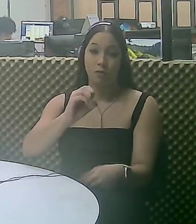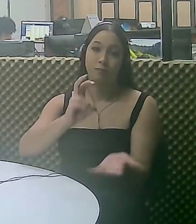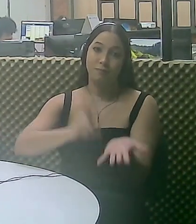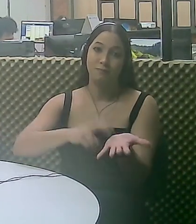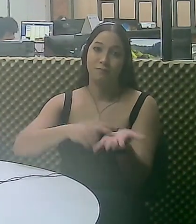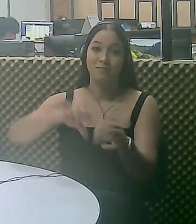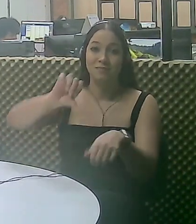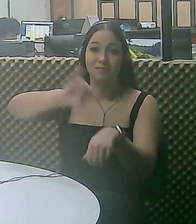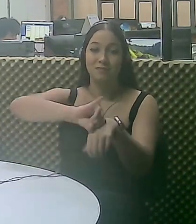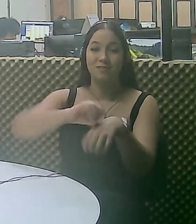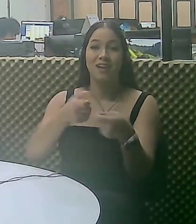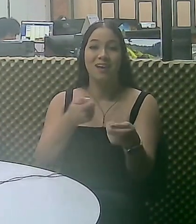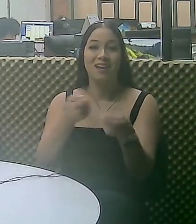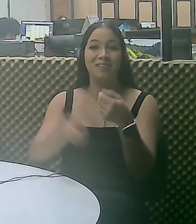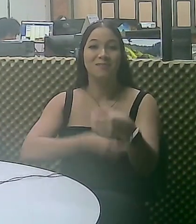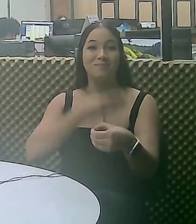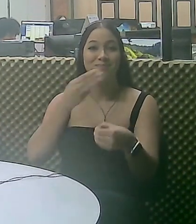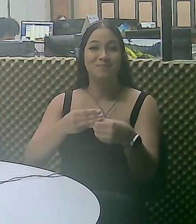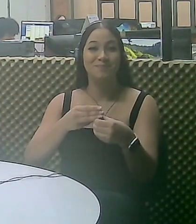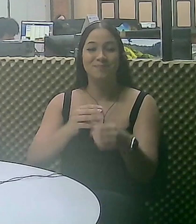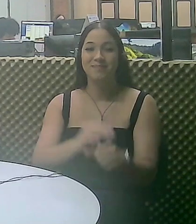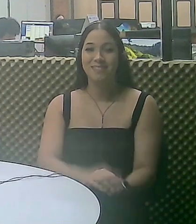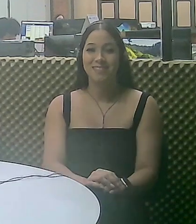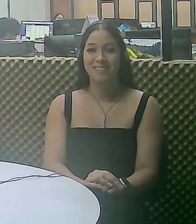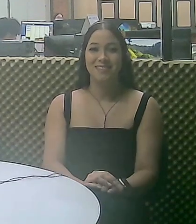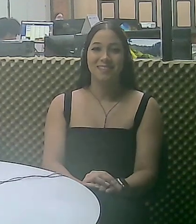no Centro Administrativo Municipal.